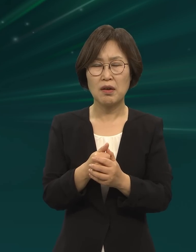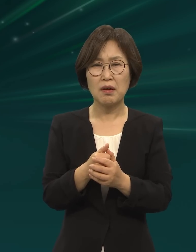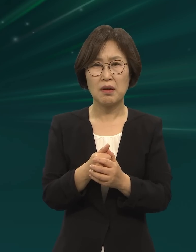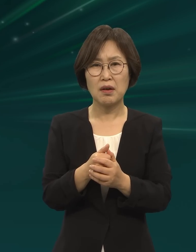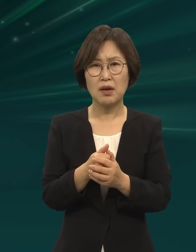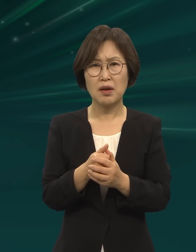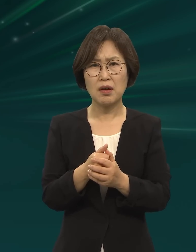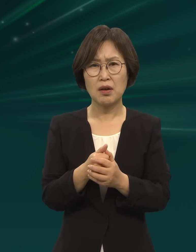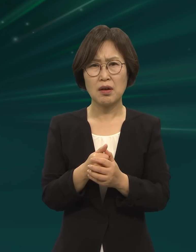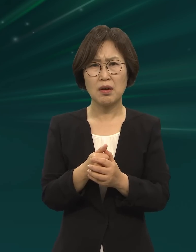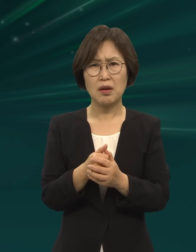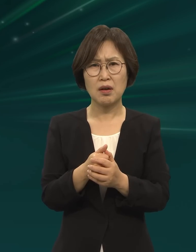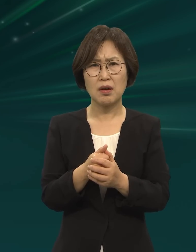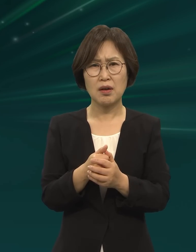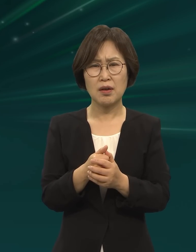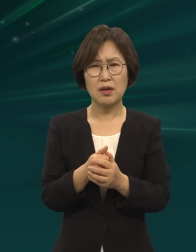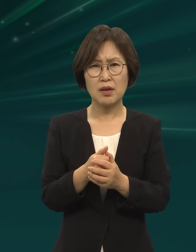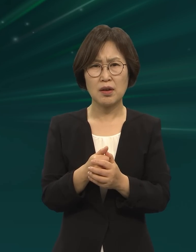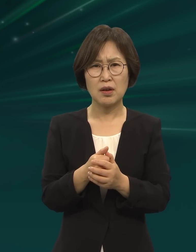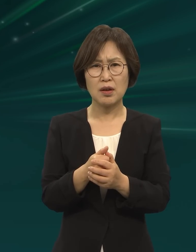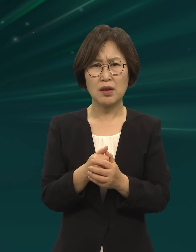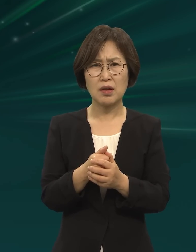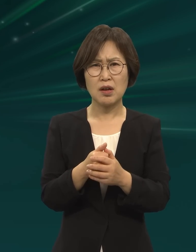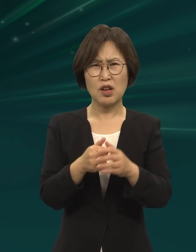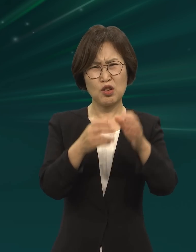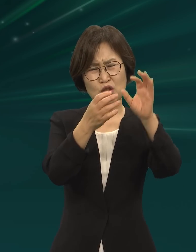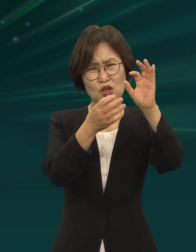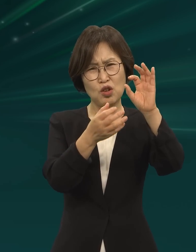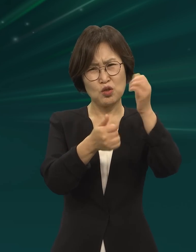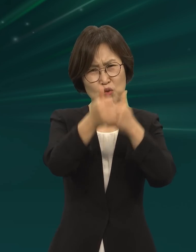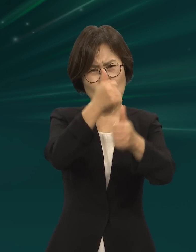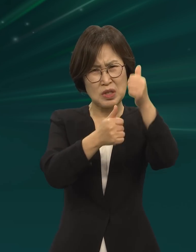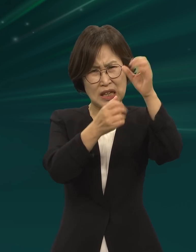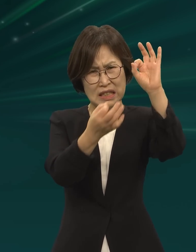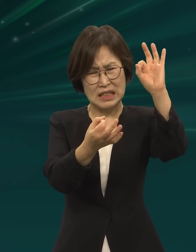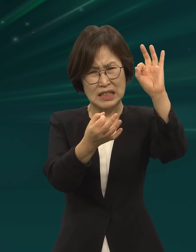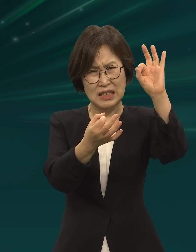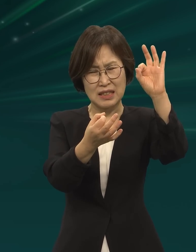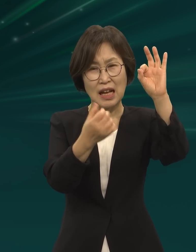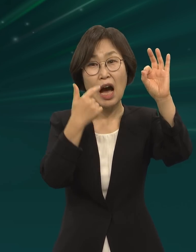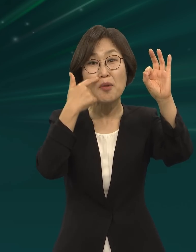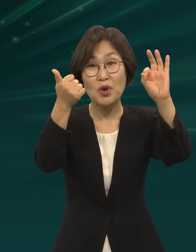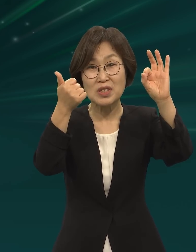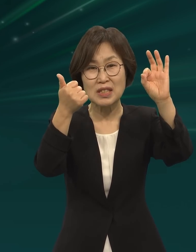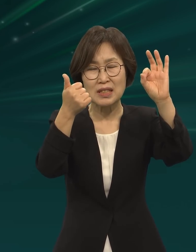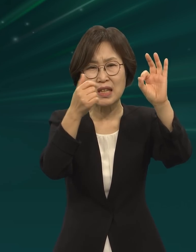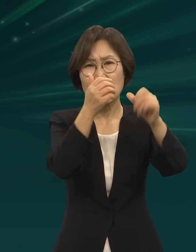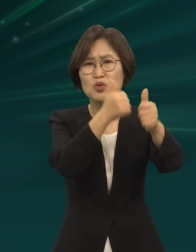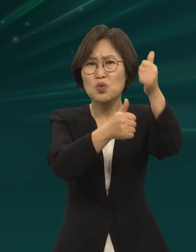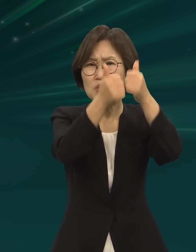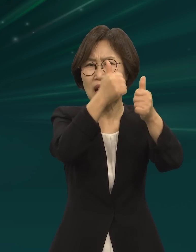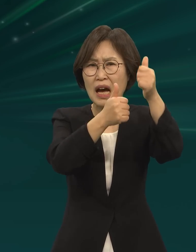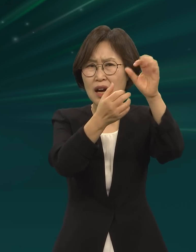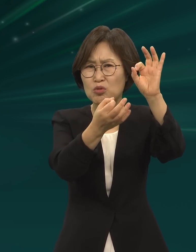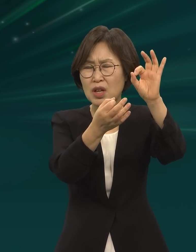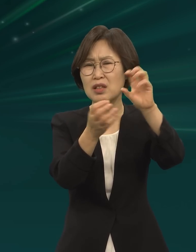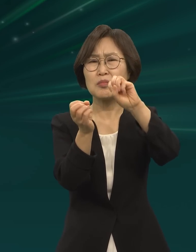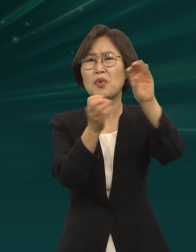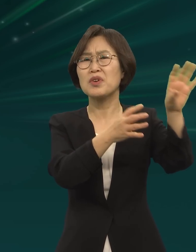모든 신을 우상들을 보였는데 그걸 못했습니다. 왜냐하면 아버지의 거기 조상으로 내려왔기 때문에 우리가 할